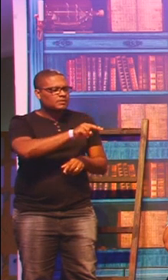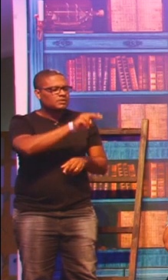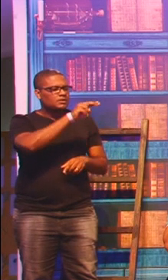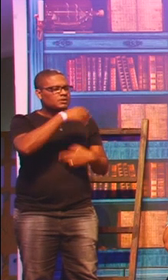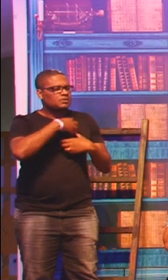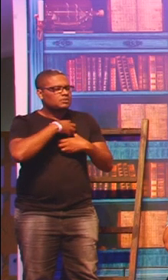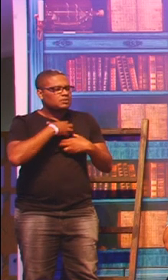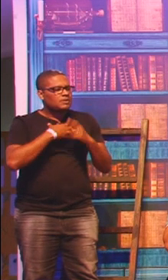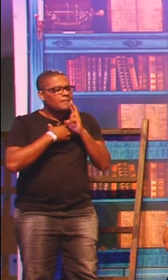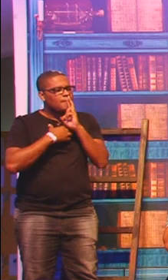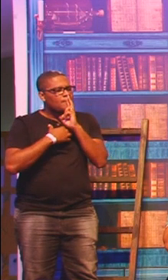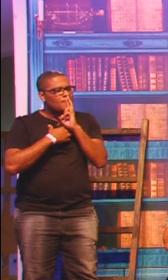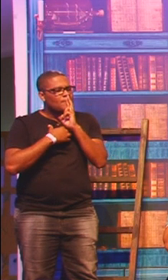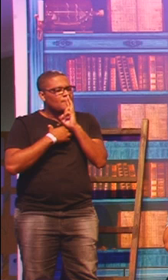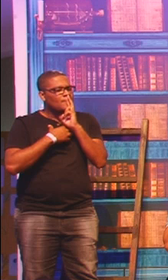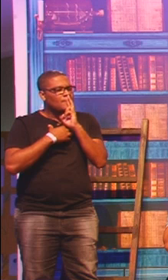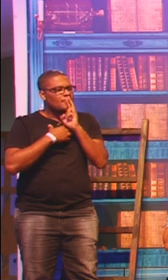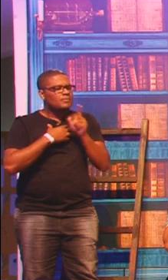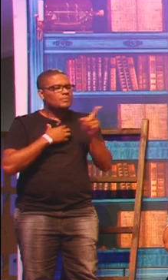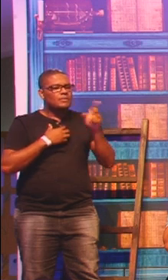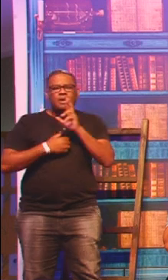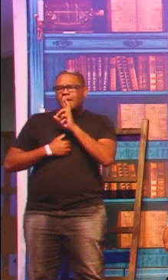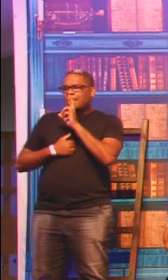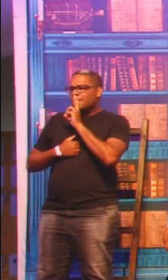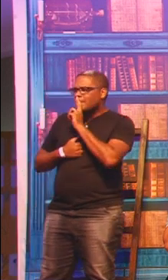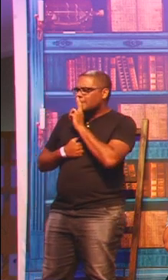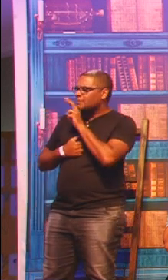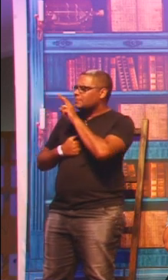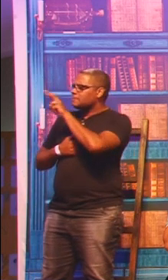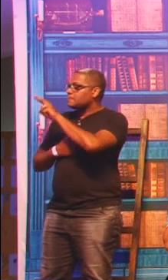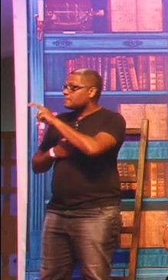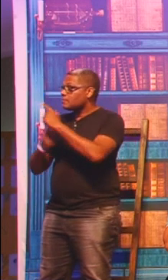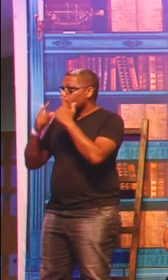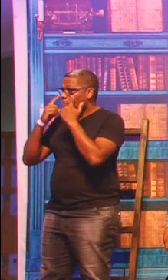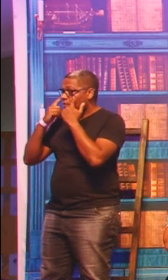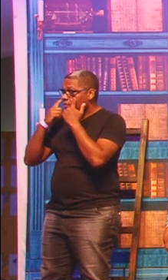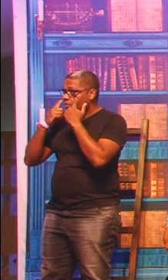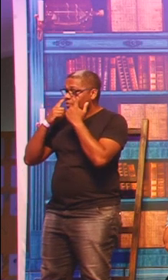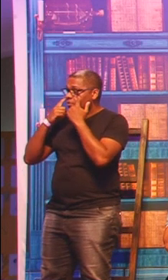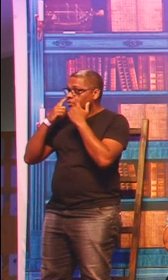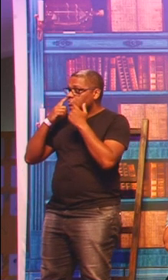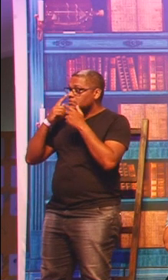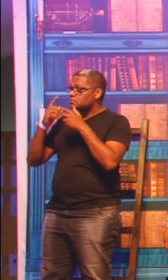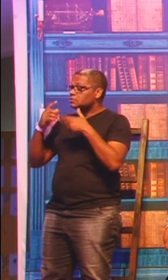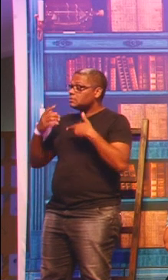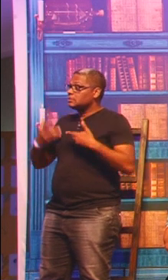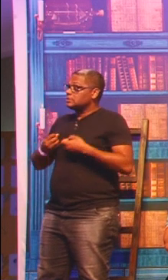que emudeceu. A quem emudeceu teria que ter a capacidade